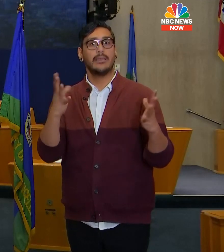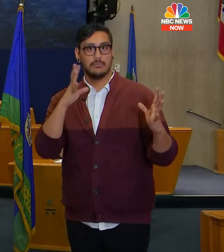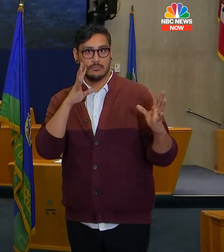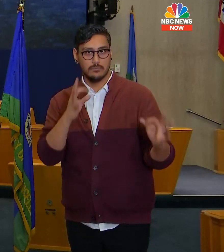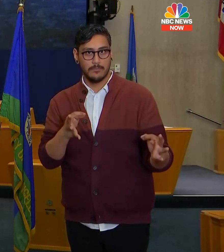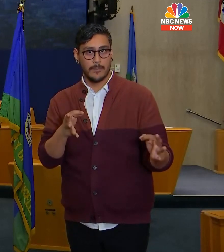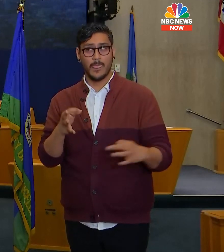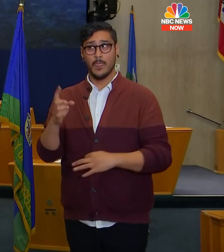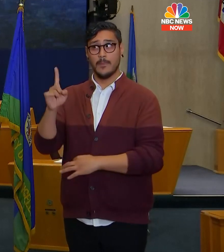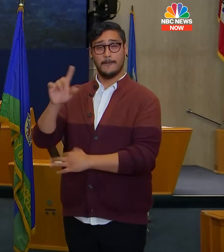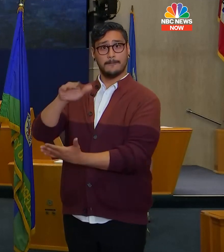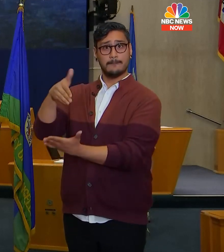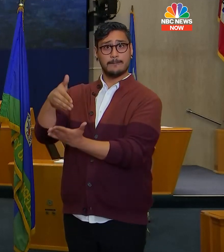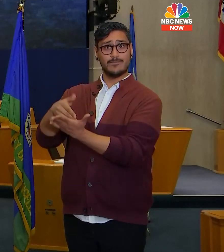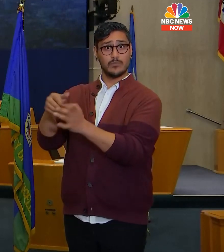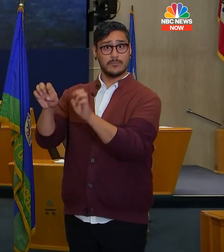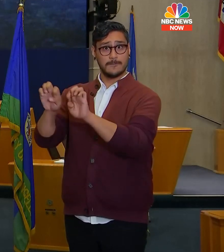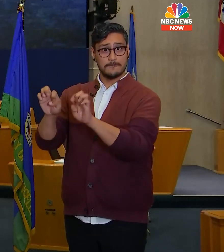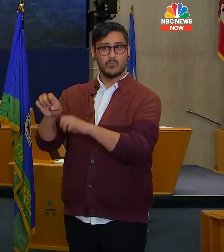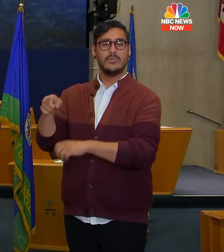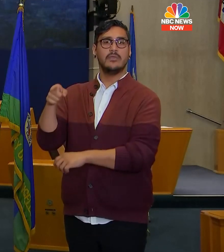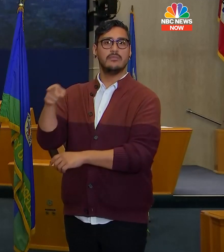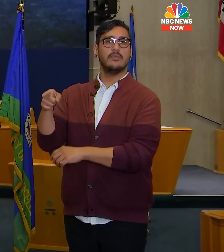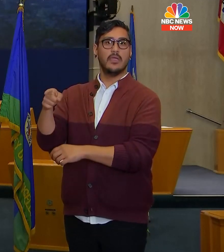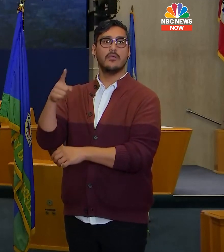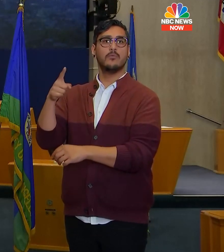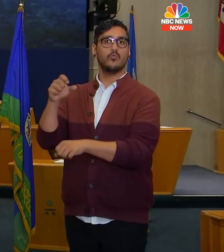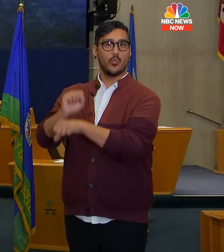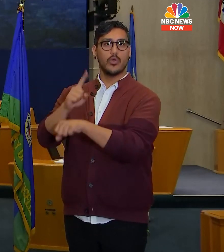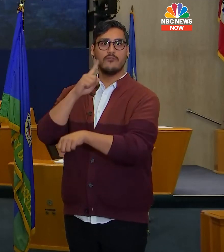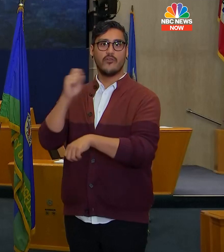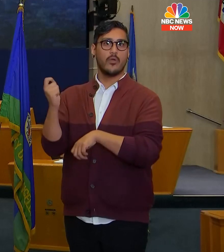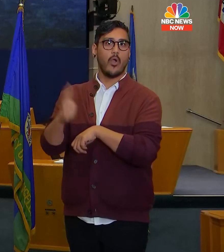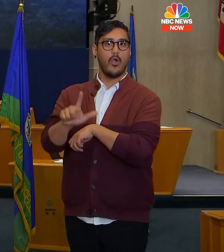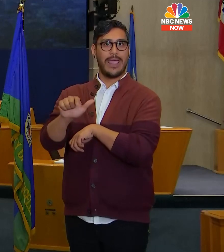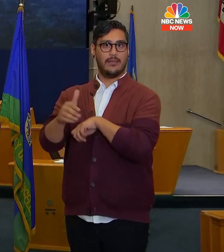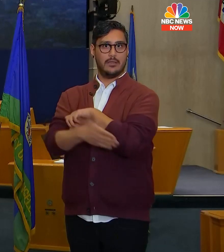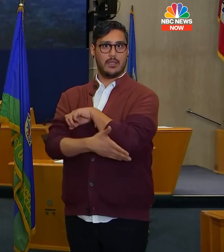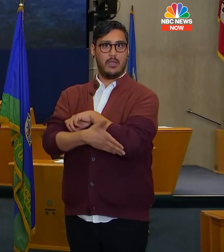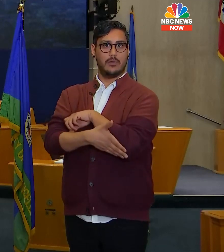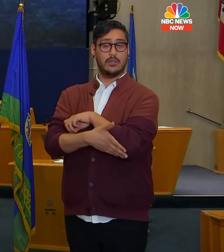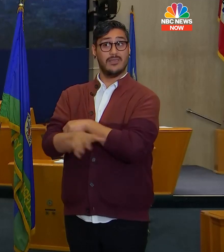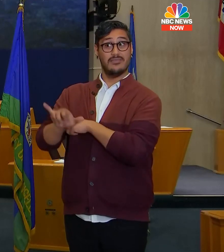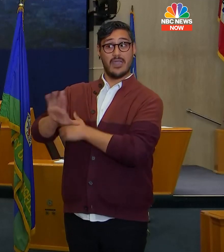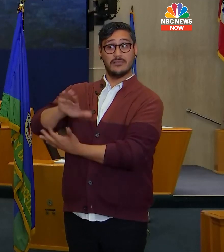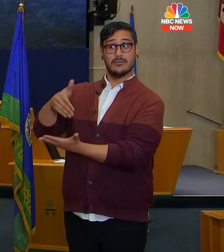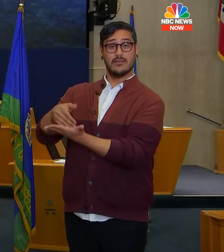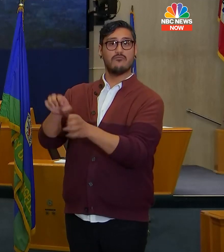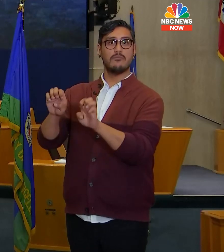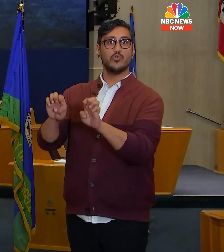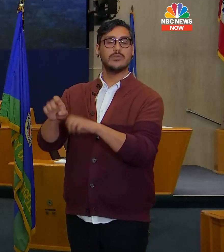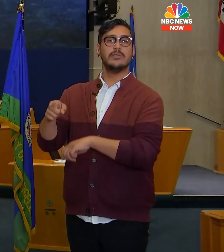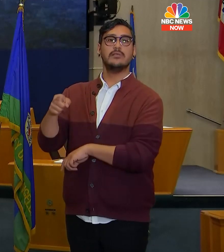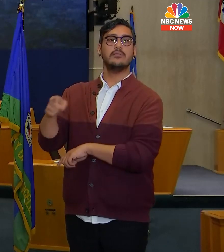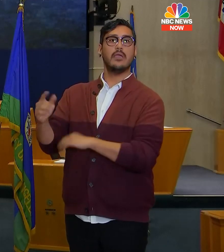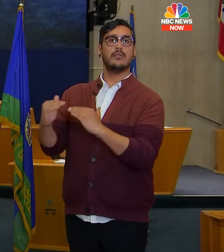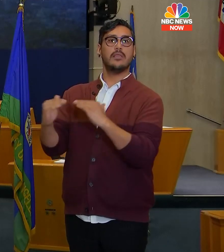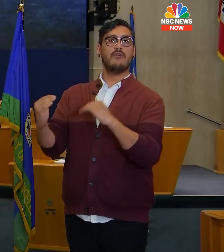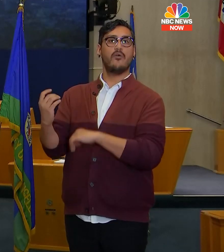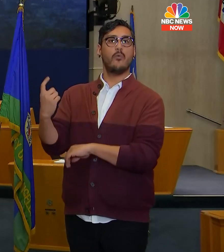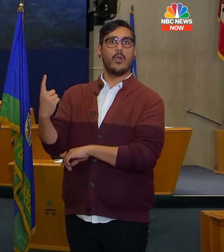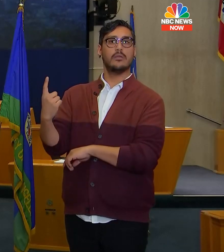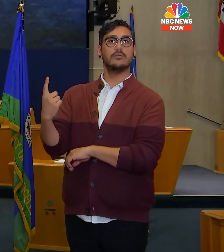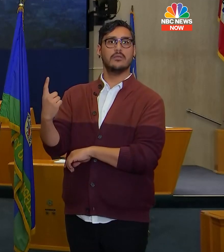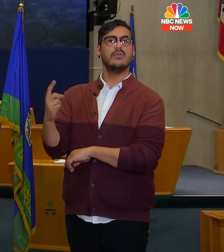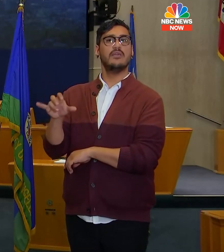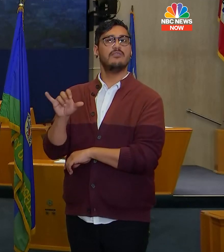centro de emergencias que abarca todo el condado de Los Ángeles. Y ese centro de emergencias ya está al nivel 1, que es el